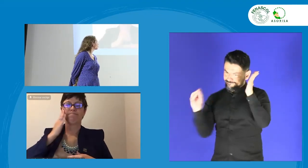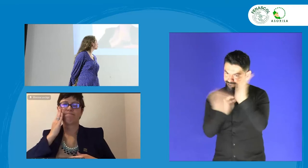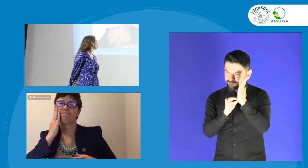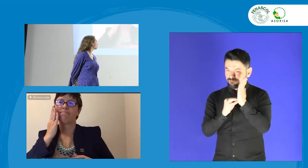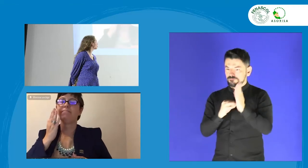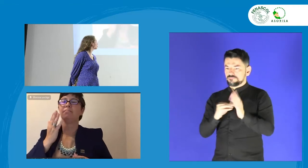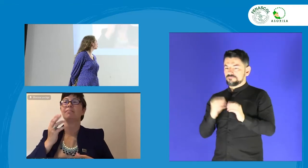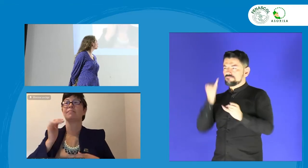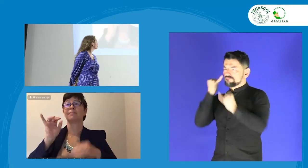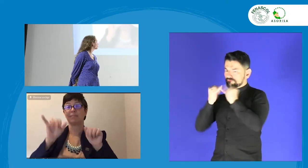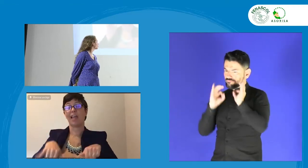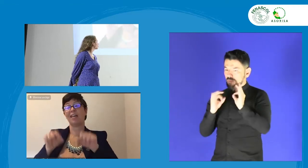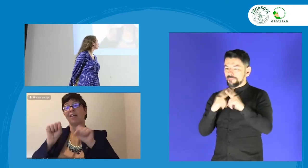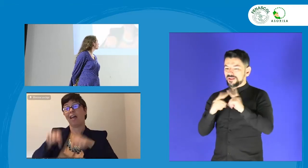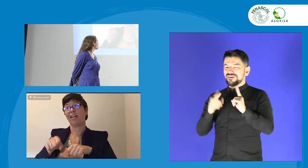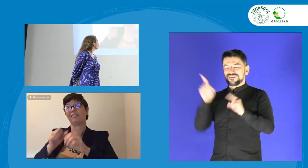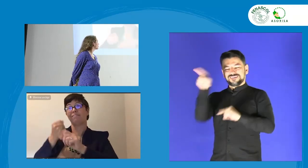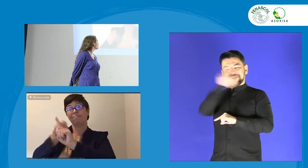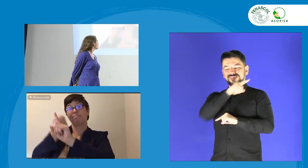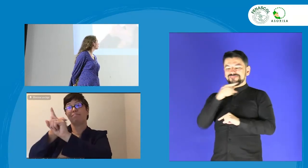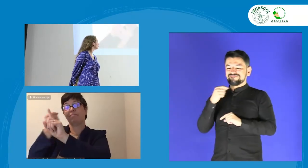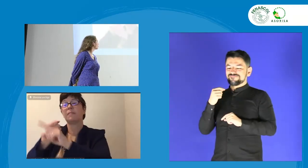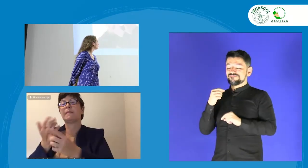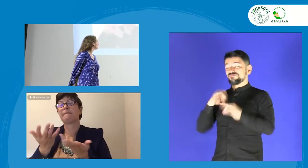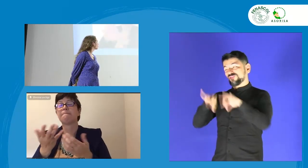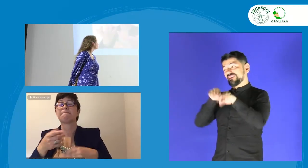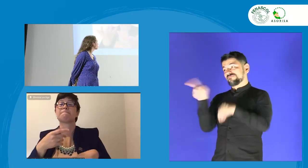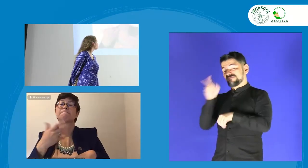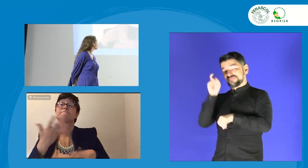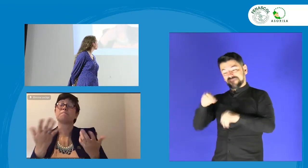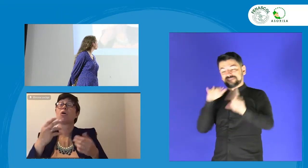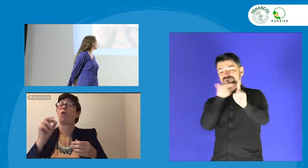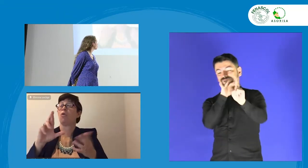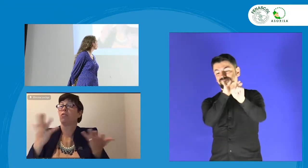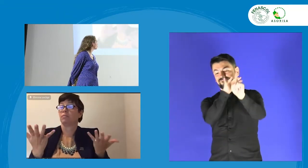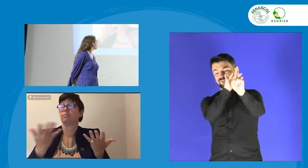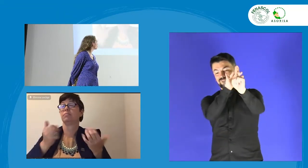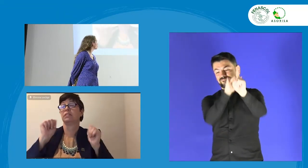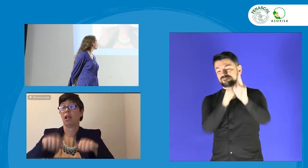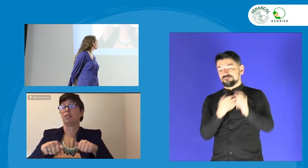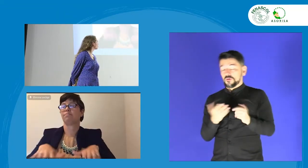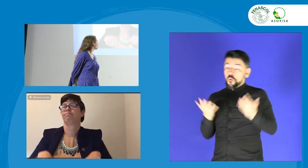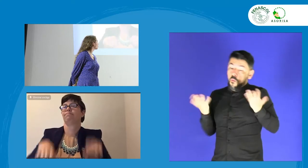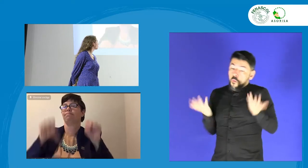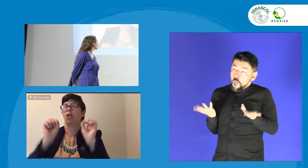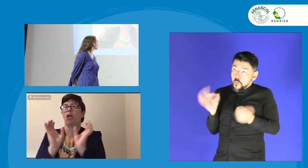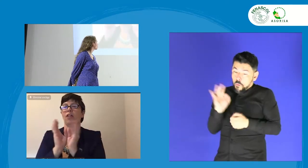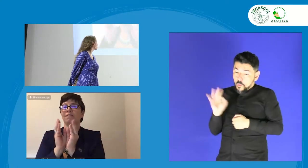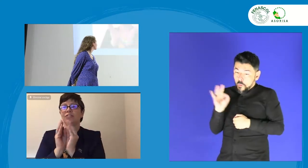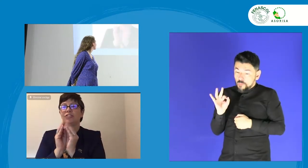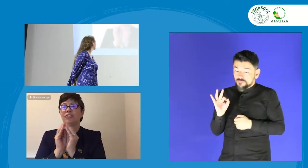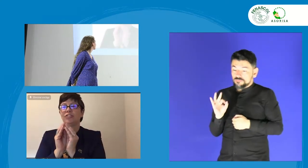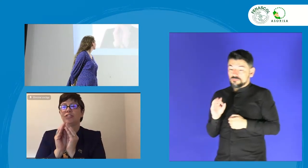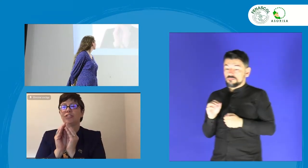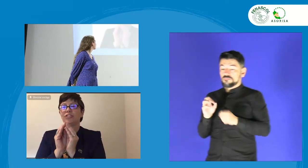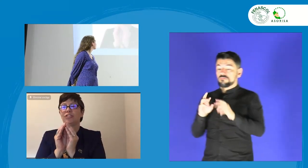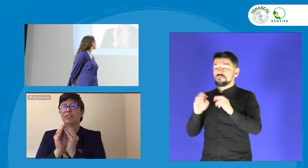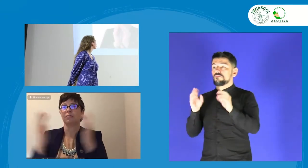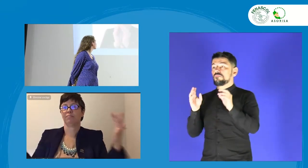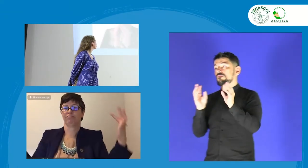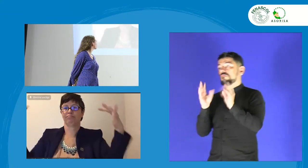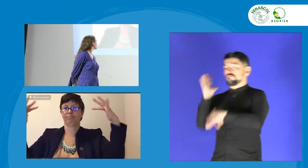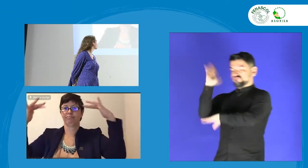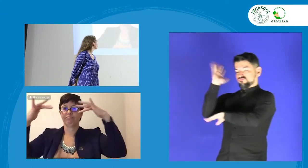señas, condiciones como el reconocimiento de la cultura sorda. Es este tipo de incidencia la que se tiene que hacer todavía y